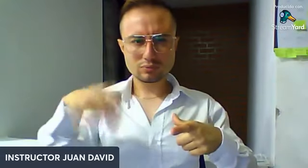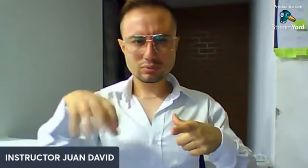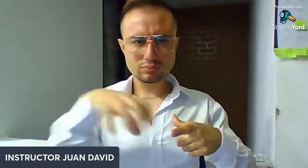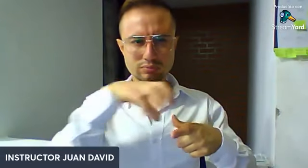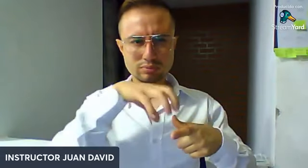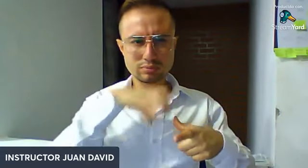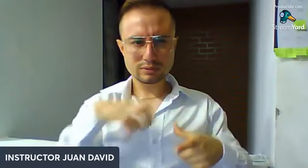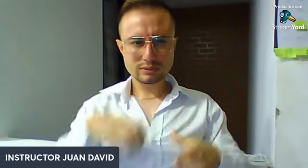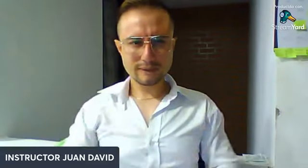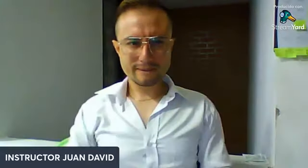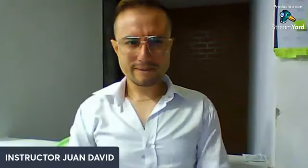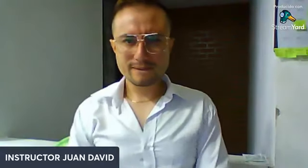Plato navideño.